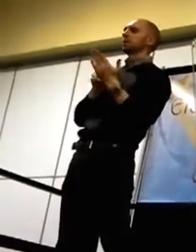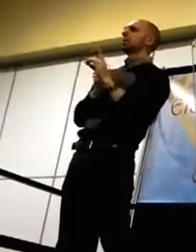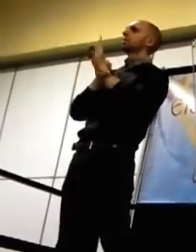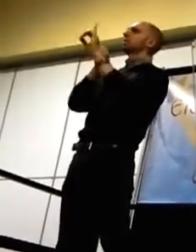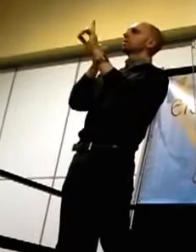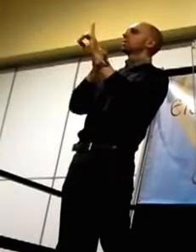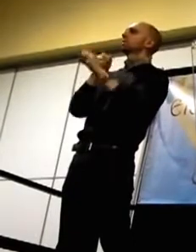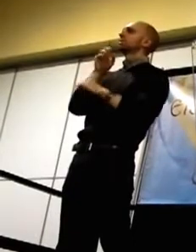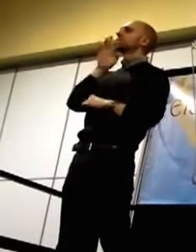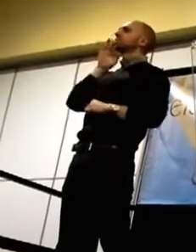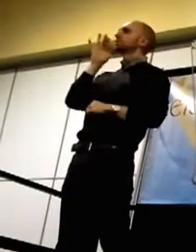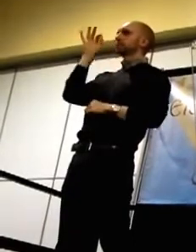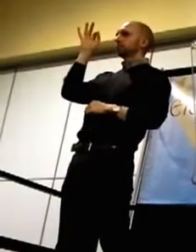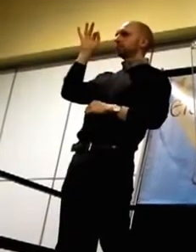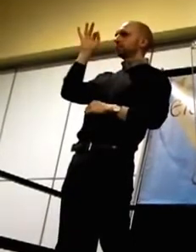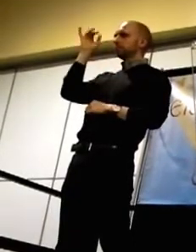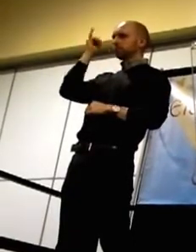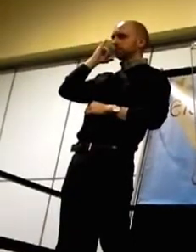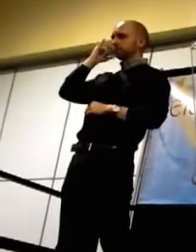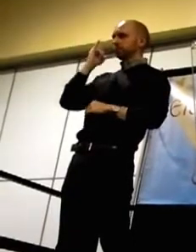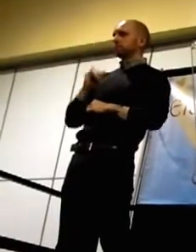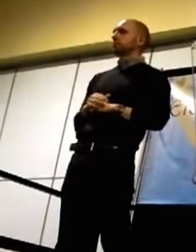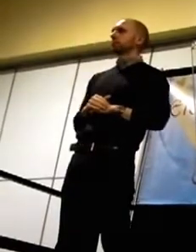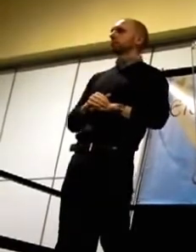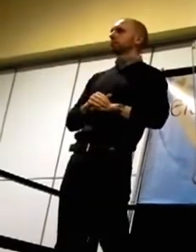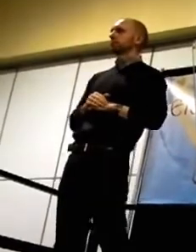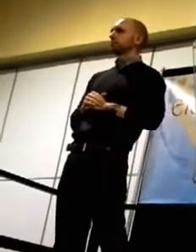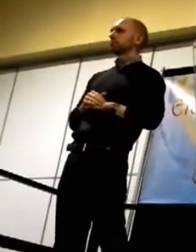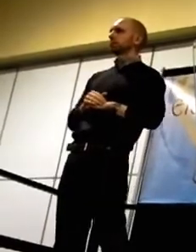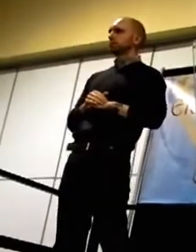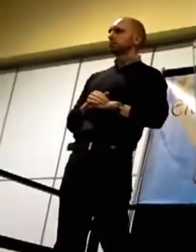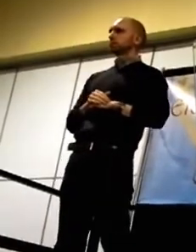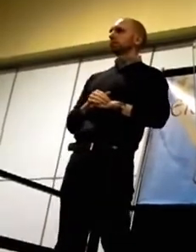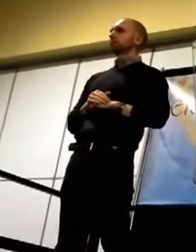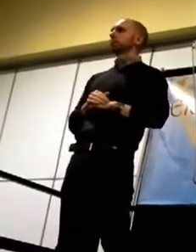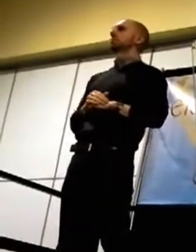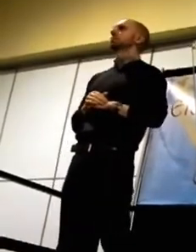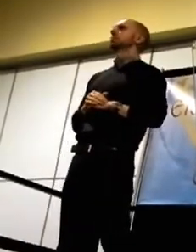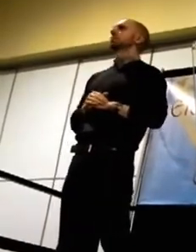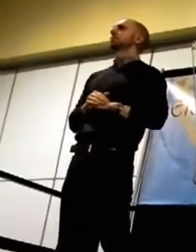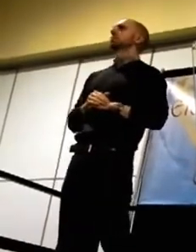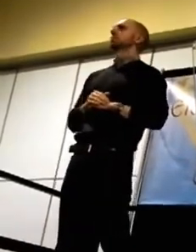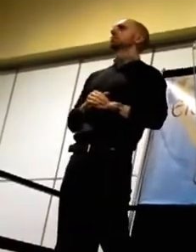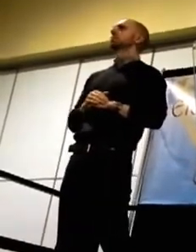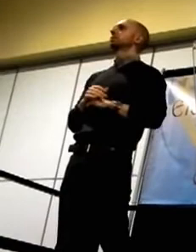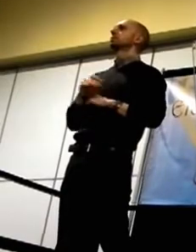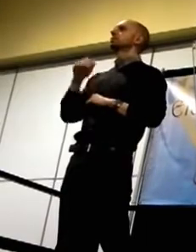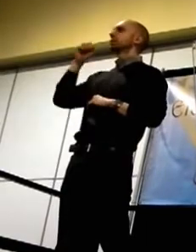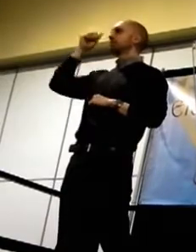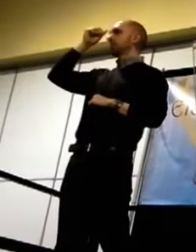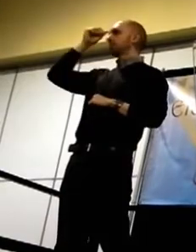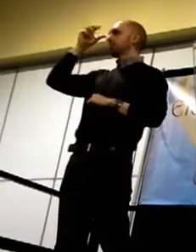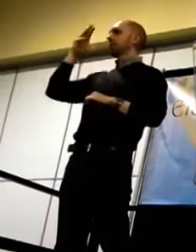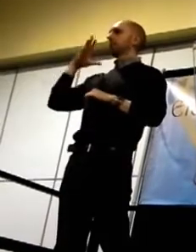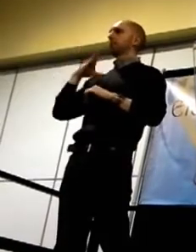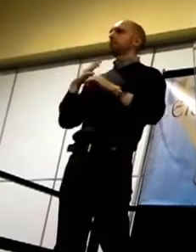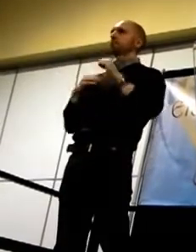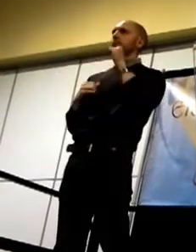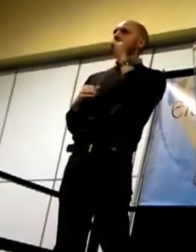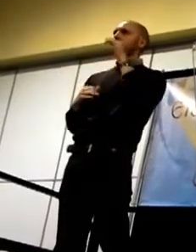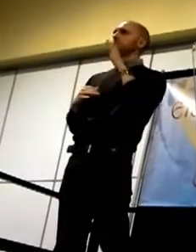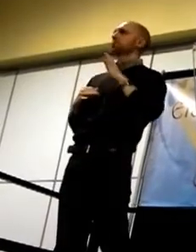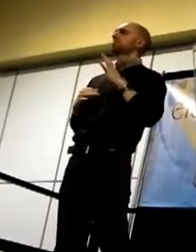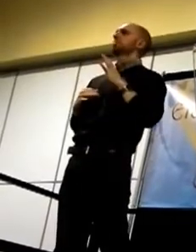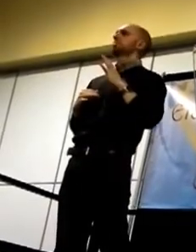وَمَا خَلَقْتُ الْجِنَّ وَالْإِنسَ إِلَّا لِيَعْبُدُونَ. And I have created men and jinn, humans and jinns,